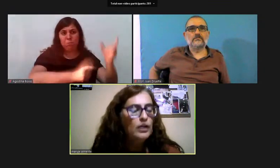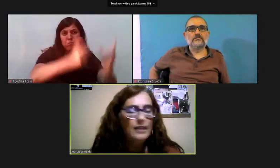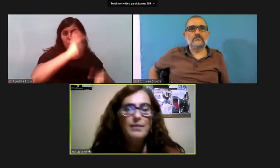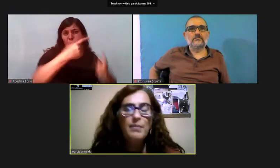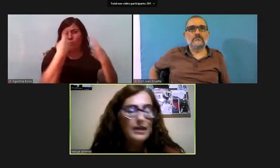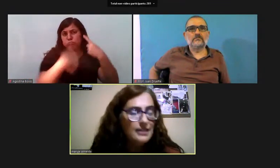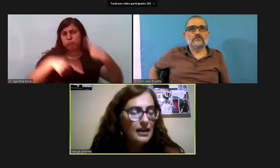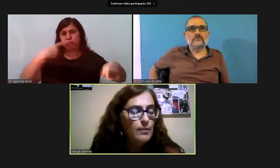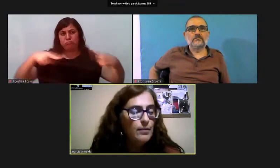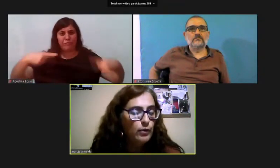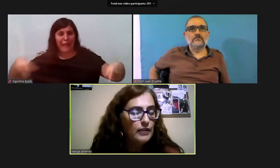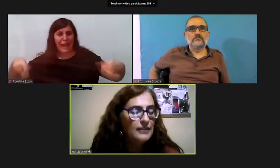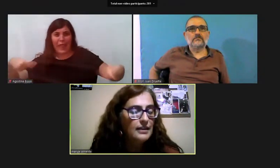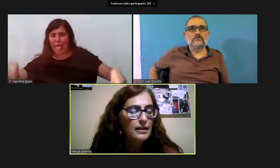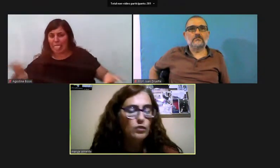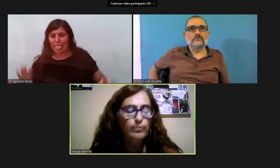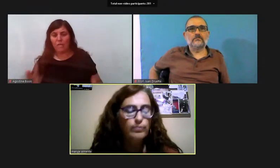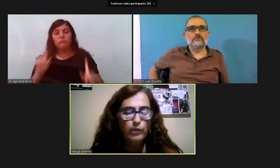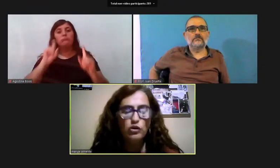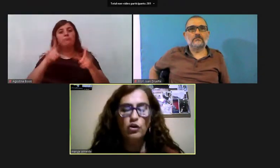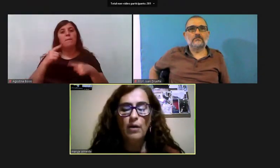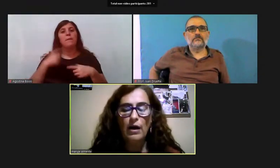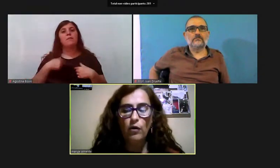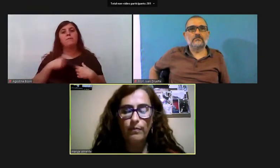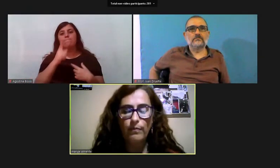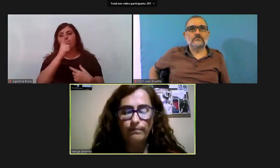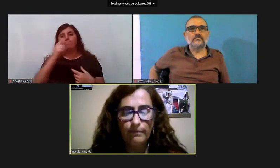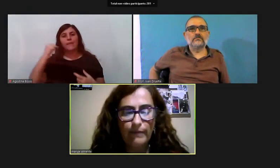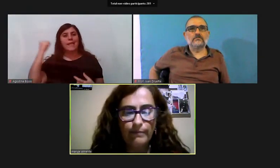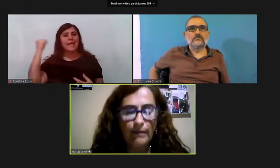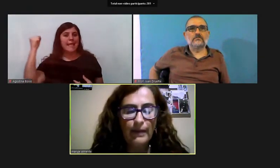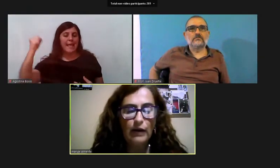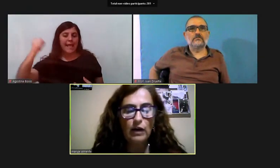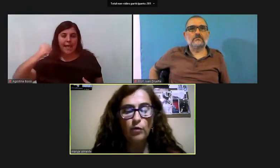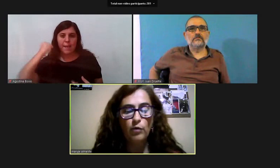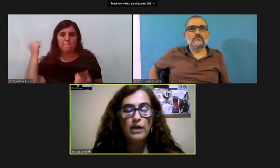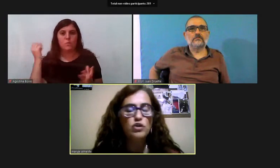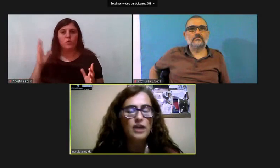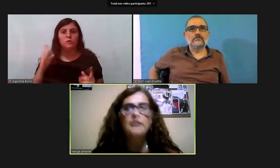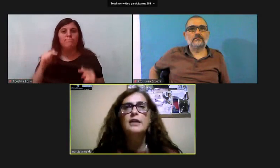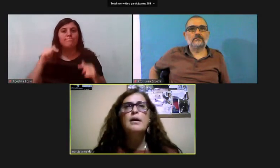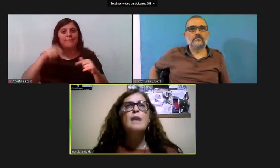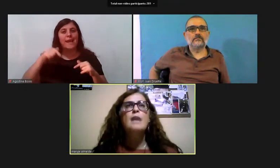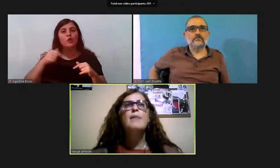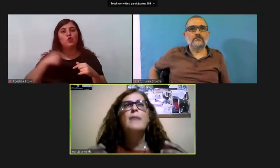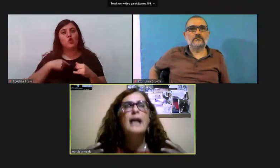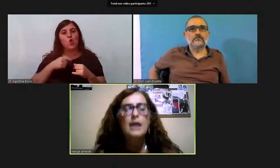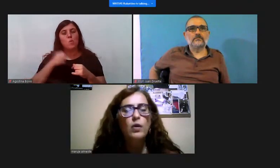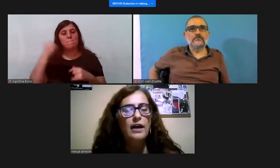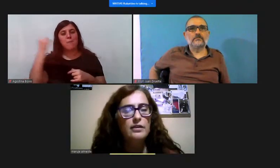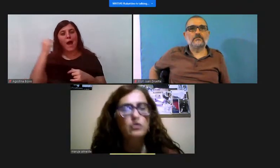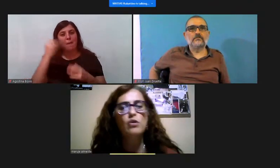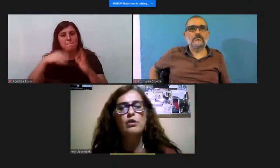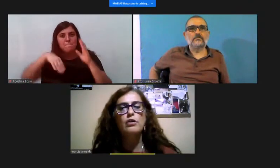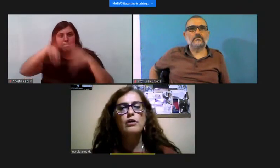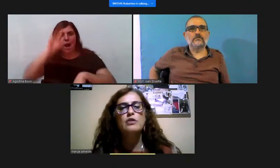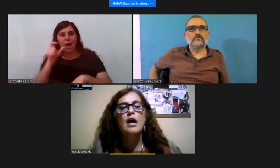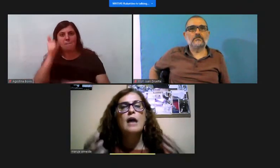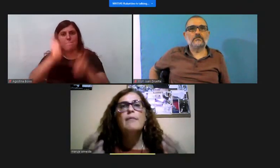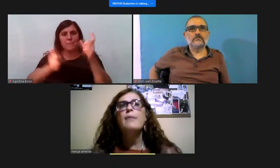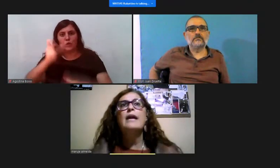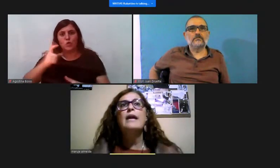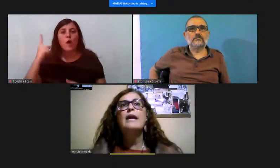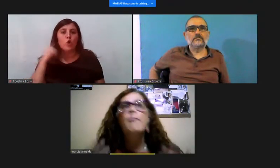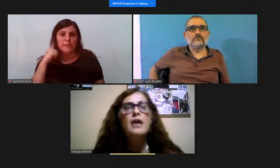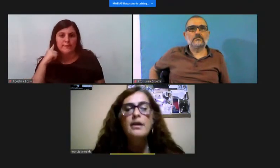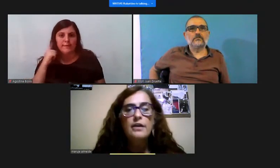Pero lo que también me parece que es importante, y esto por eso digo, va para la comunidad oyente, va para las escuelas de sordos,